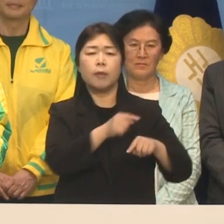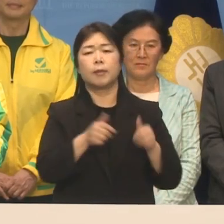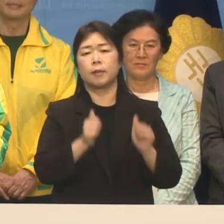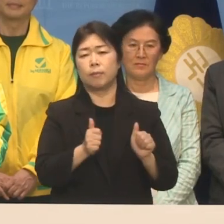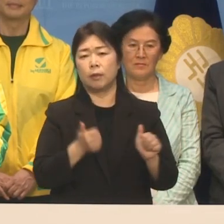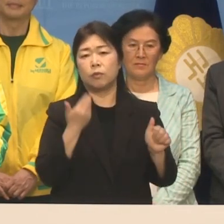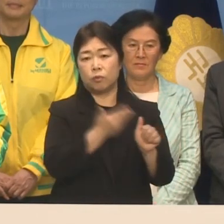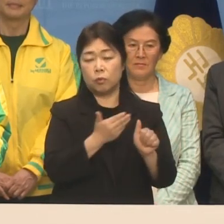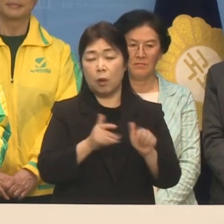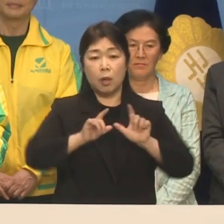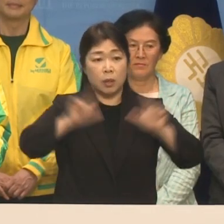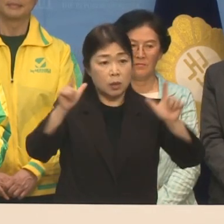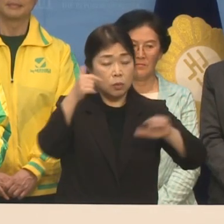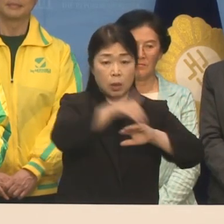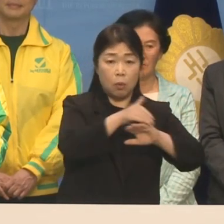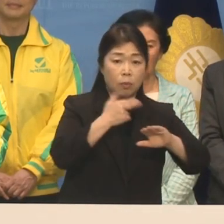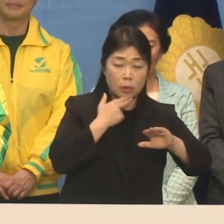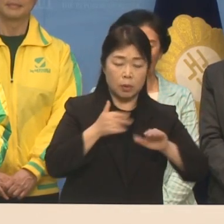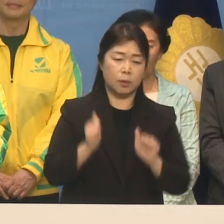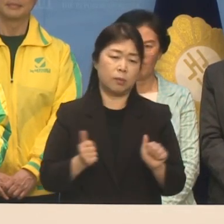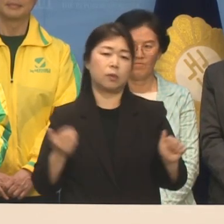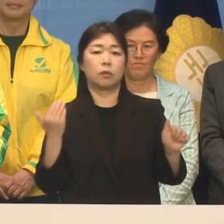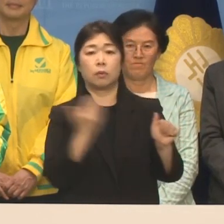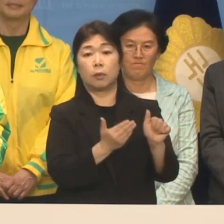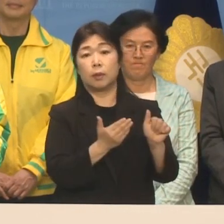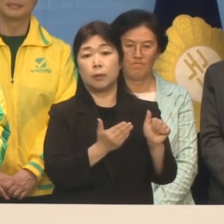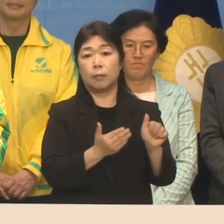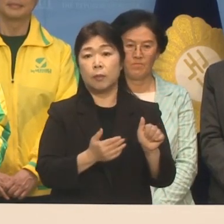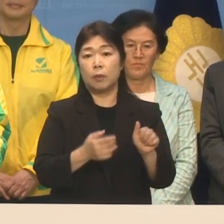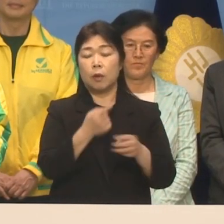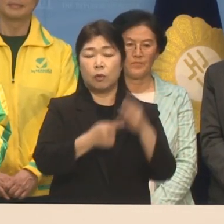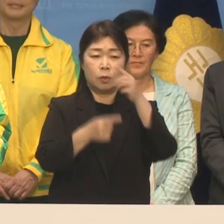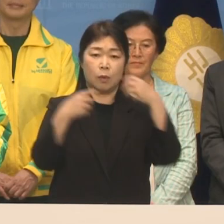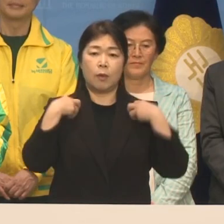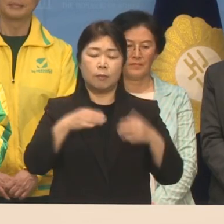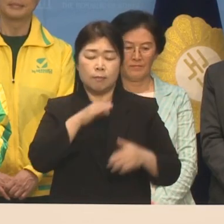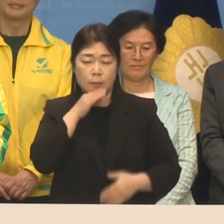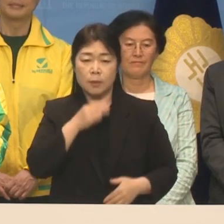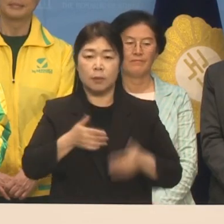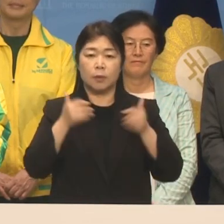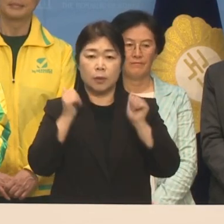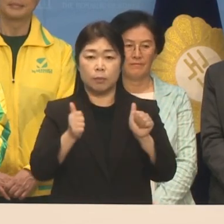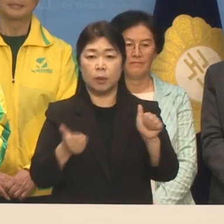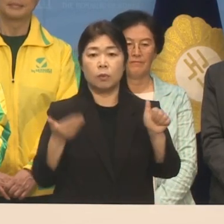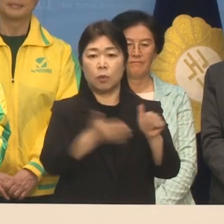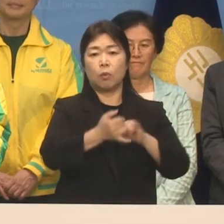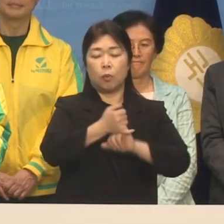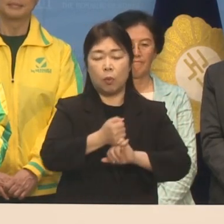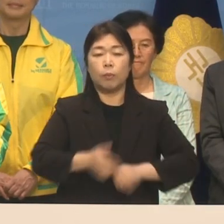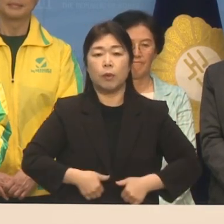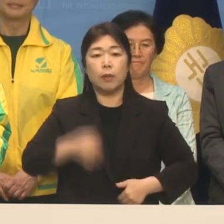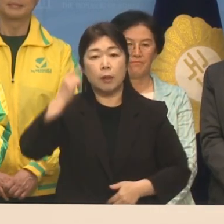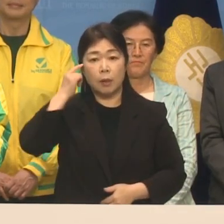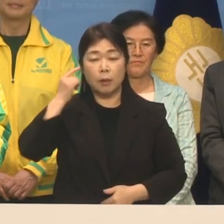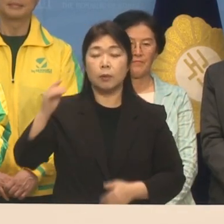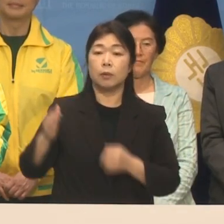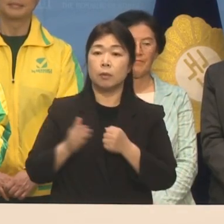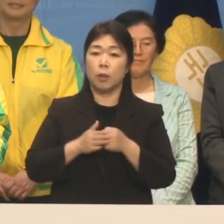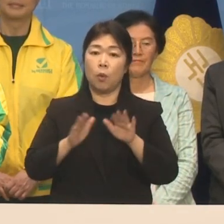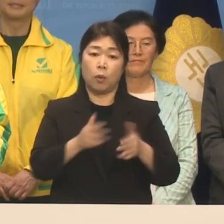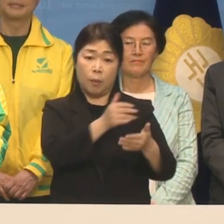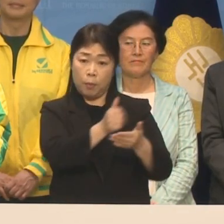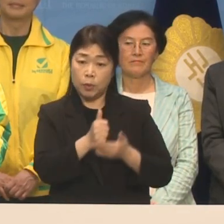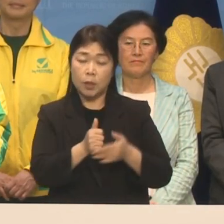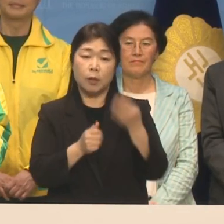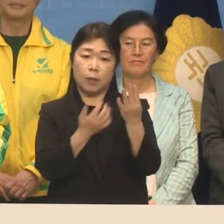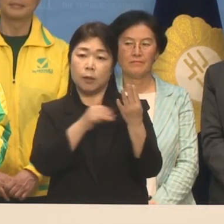없는 정권 심판으로는 제대로 된 윤석열 정권 심판을 할 수 없다고 저희는 생각합니다. 오늘 모신